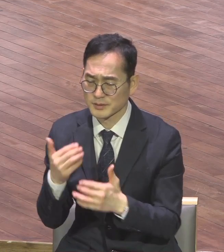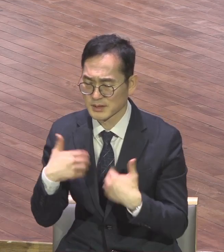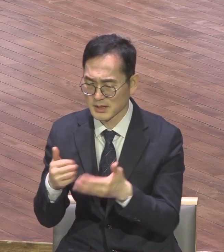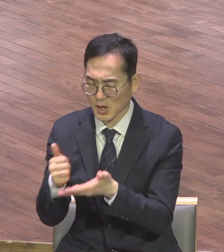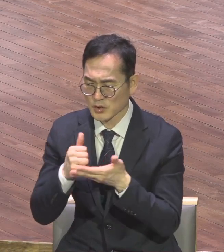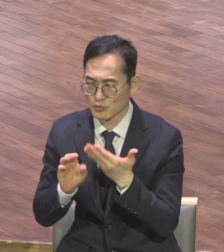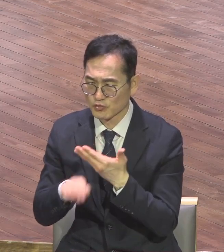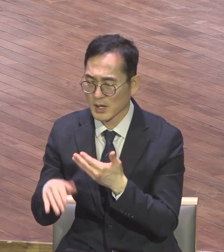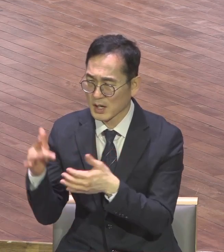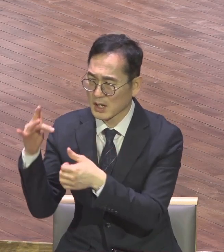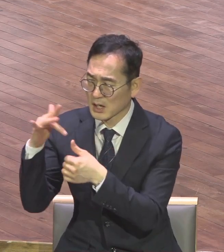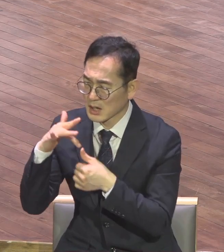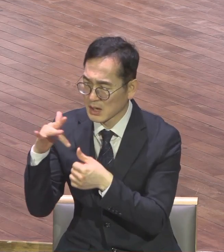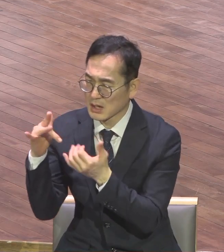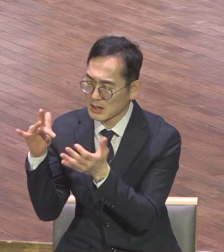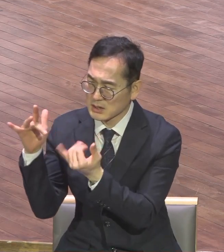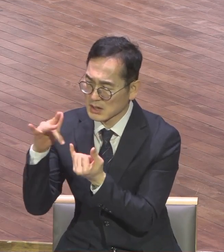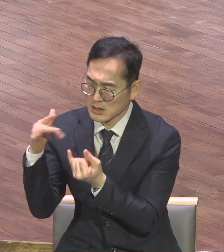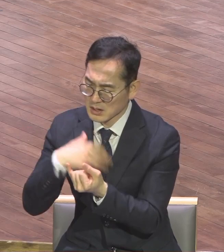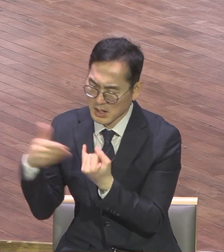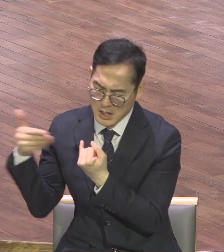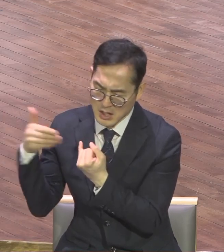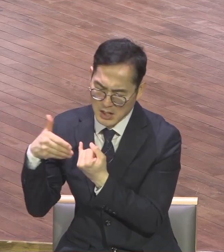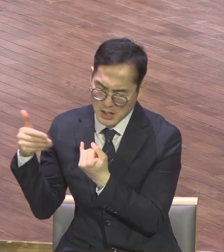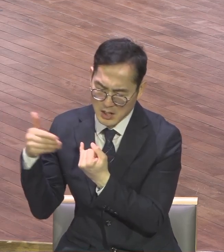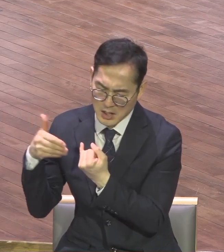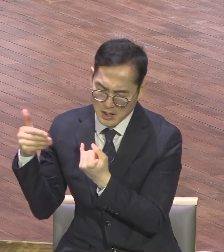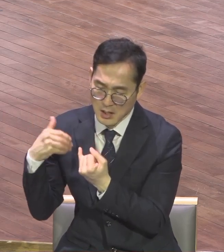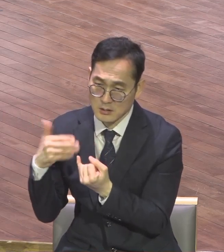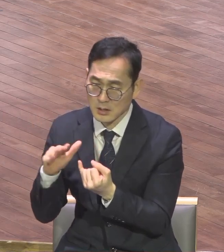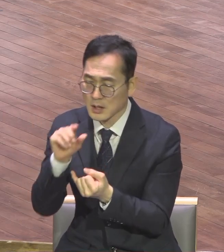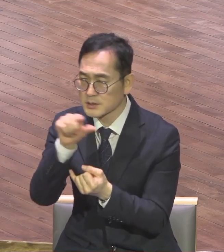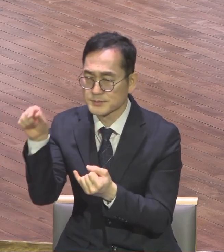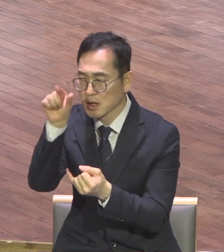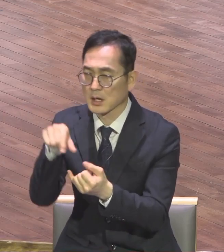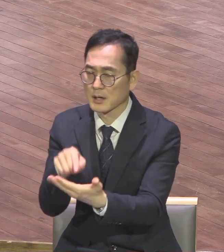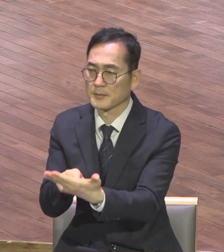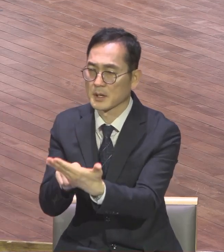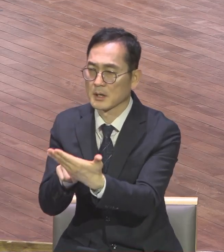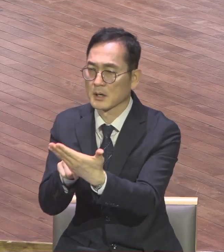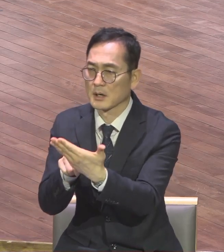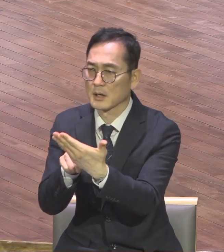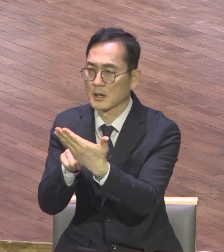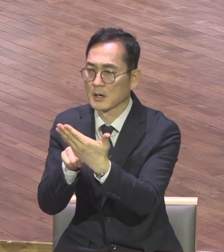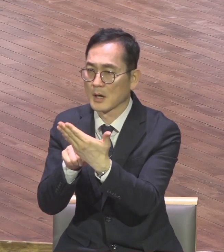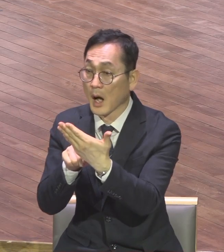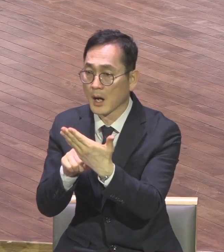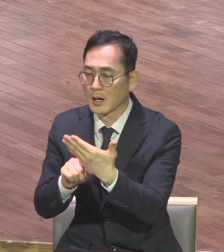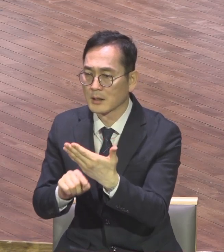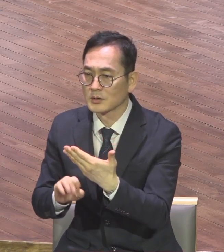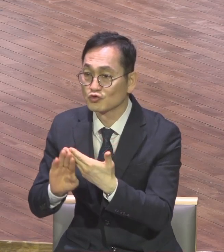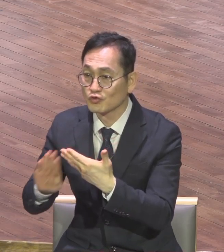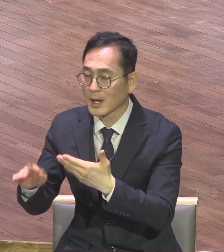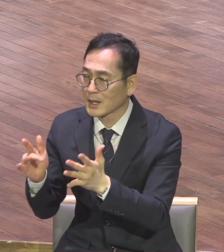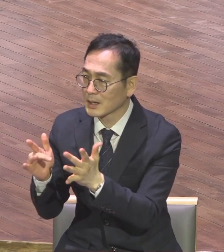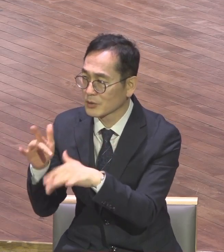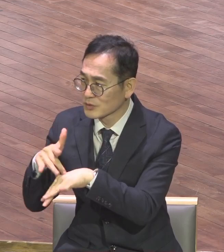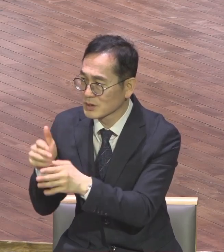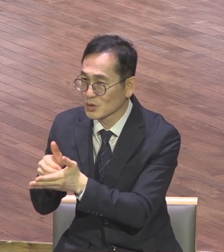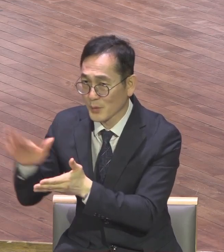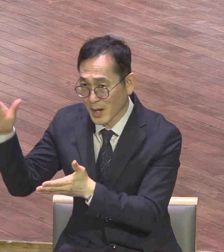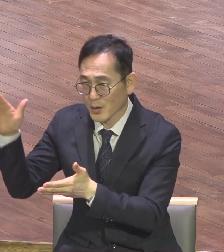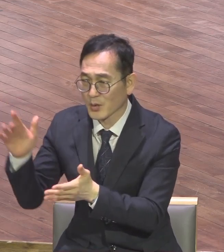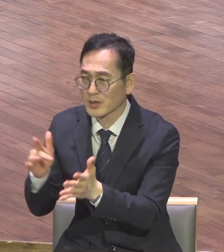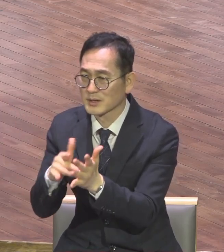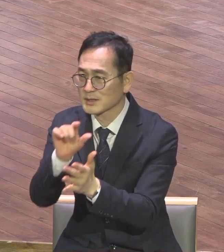막 괴롭히는데 어느 날 십자가가 쫙 나타나더래. 그때부터 회복돼가 신앙생활 잘하는데 이 앉아있는 거